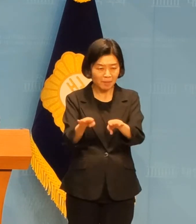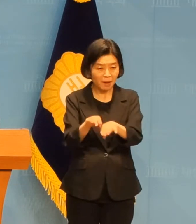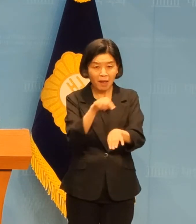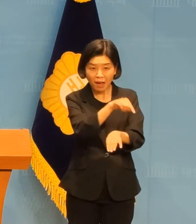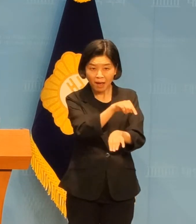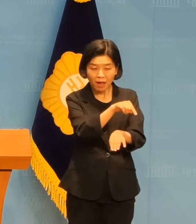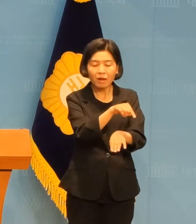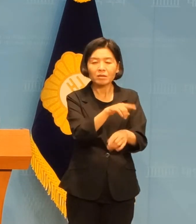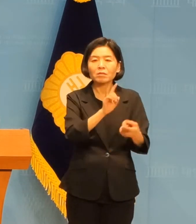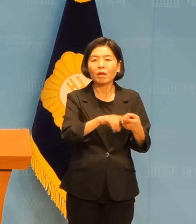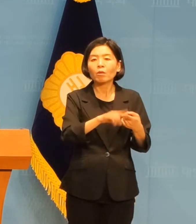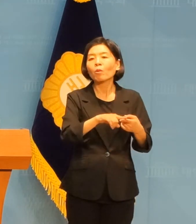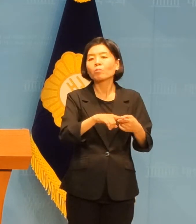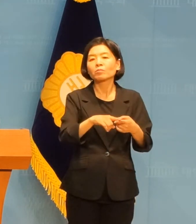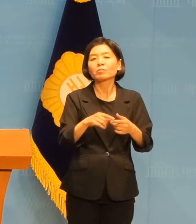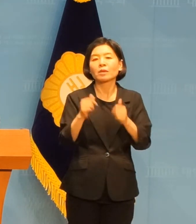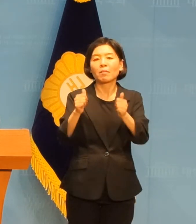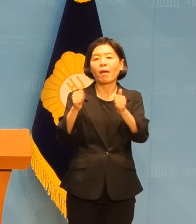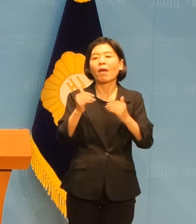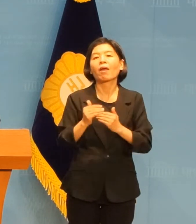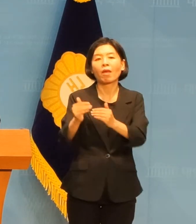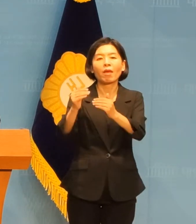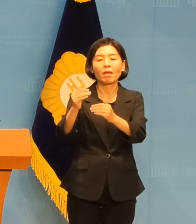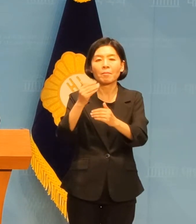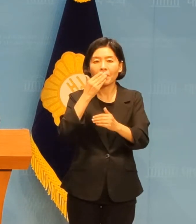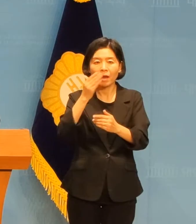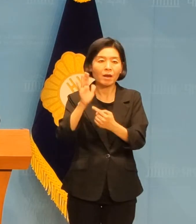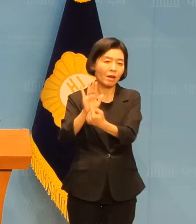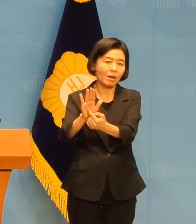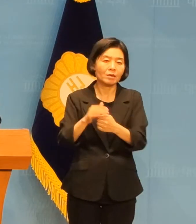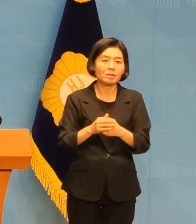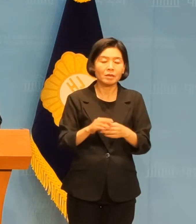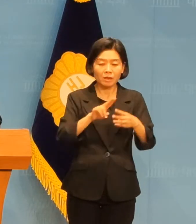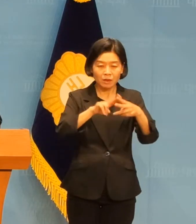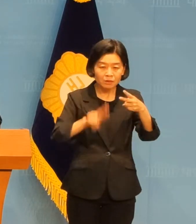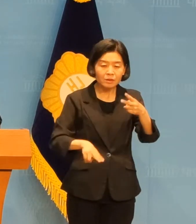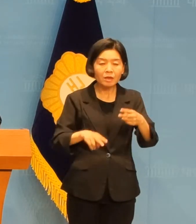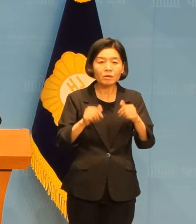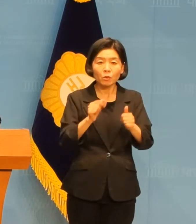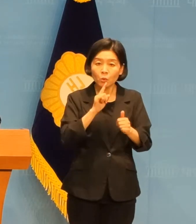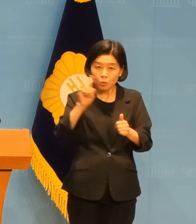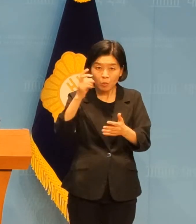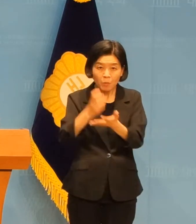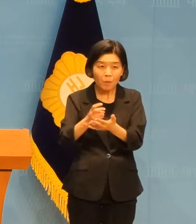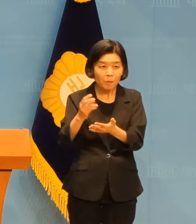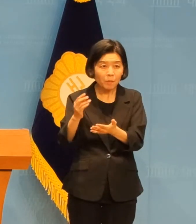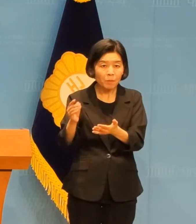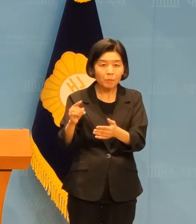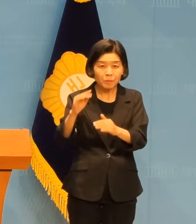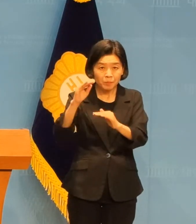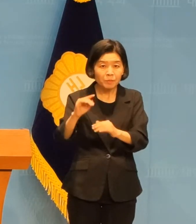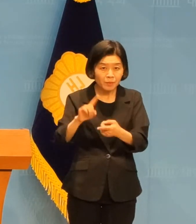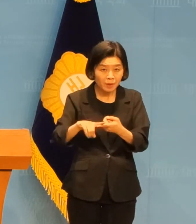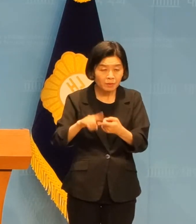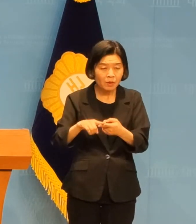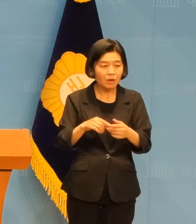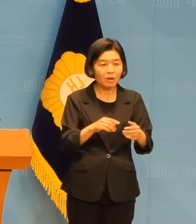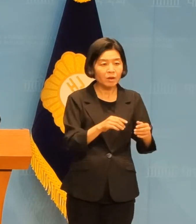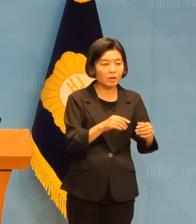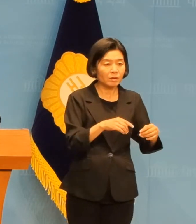가능성을 검토하겠다라고 밝혔습니다. 현행 형사소송법에 의하면 피고인이 없이 궐석 재판을